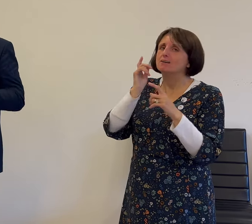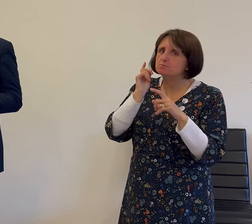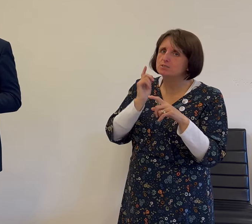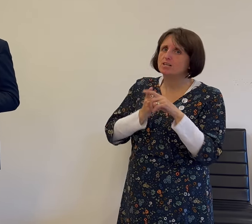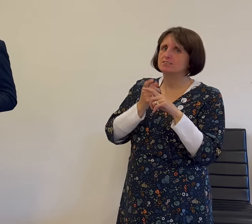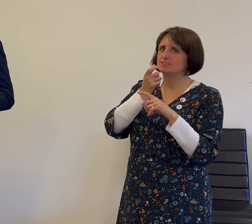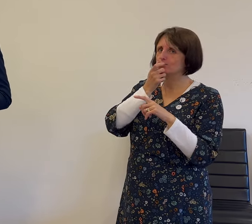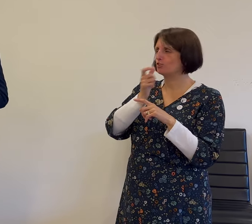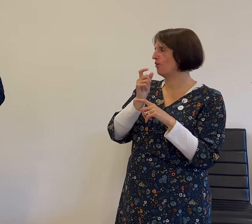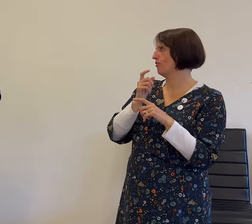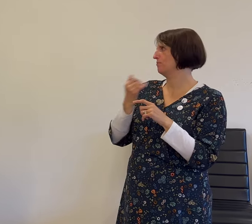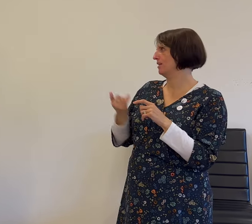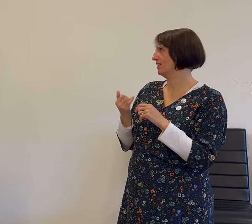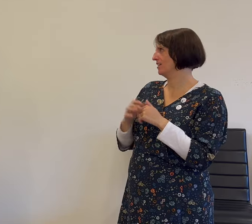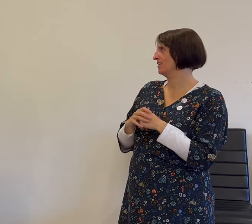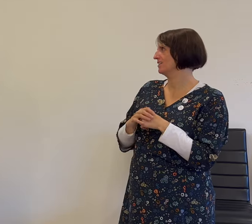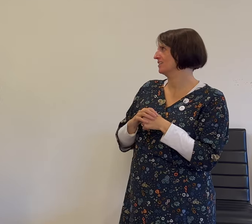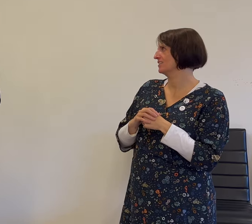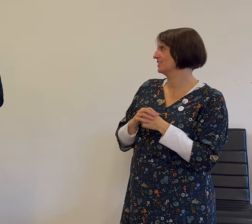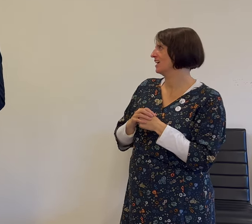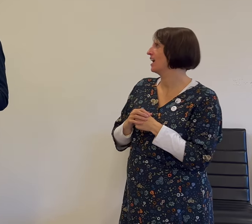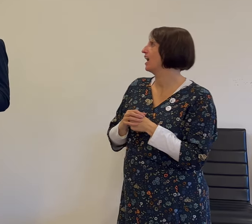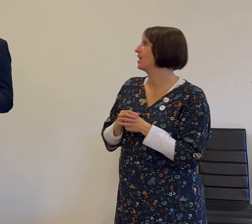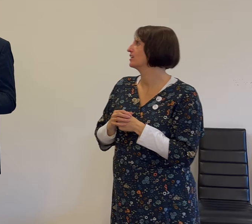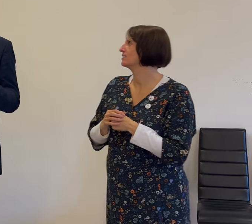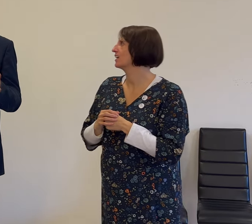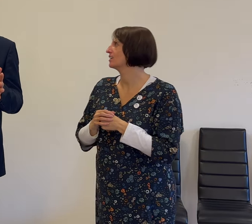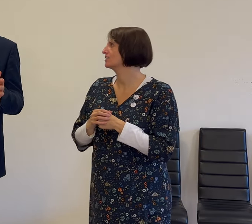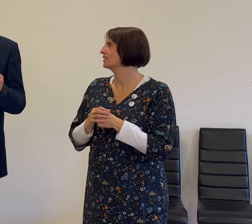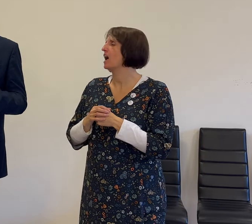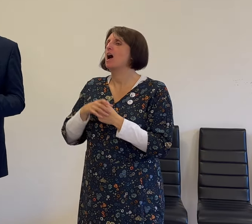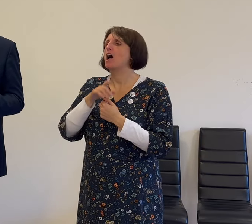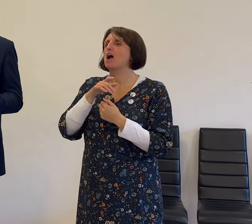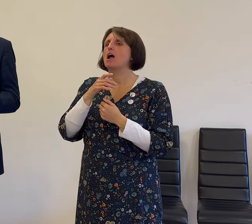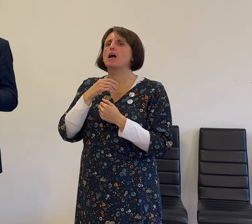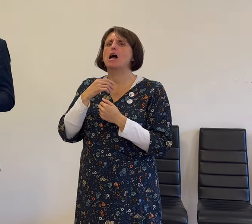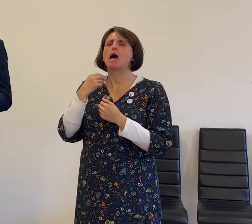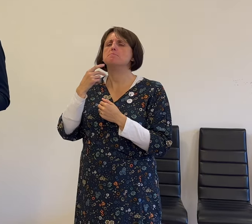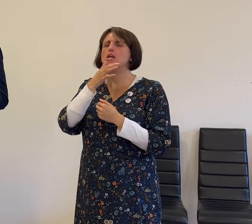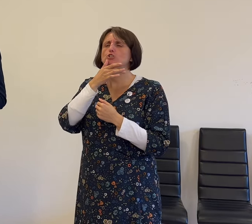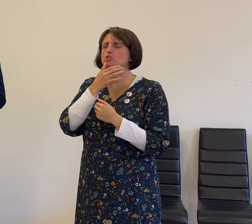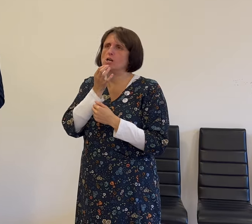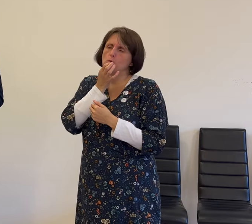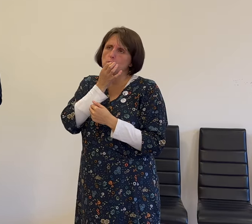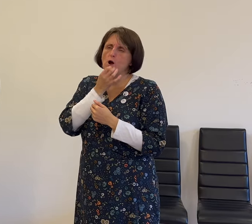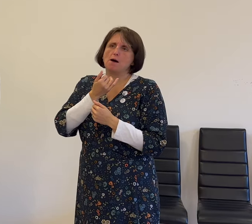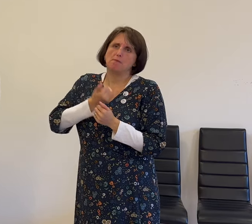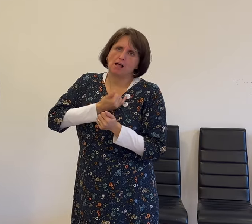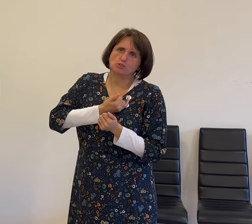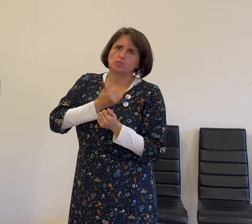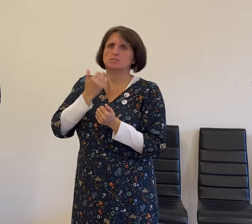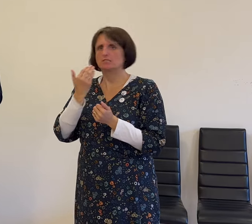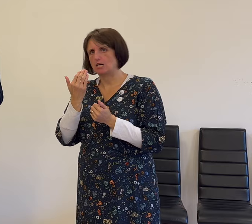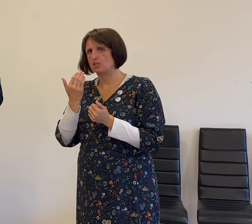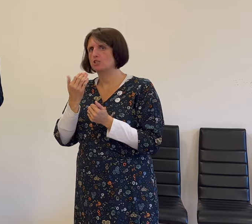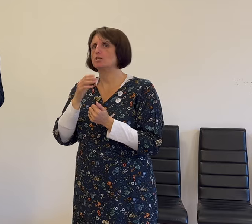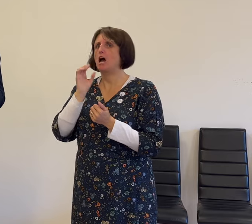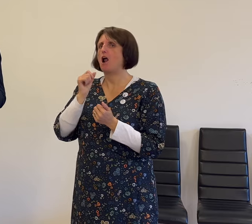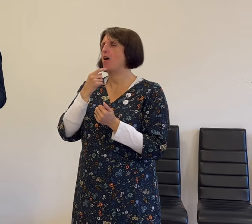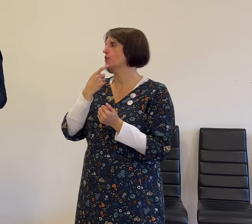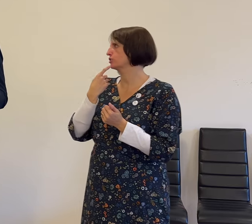tak. Hebrejština neumí říct mladší, starší a používá proto slovíčka malý,